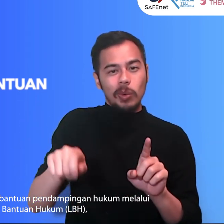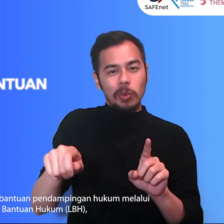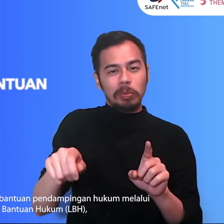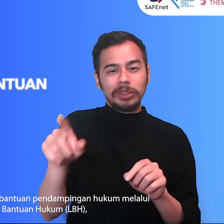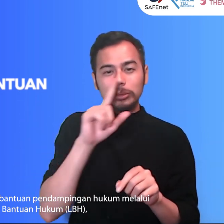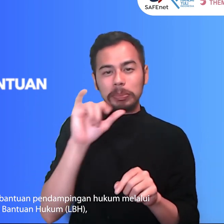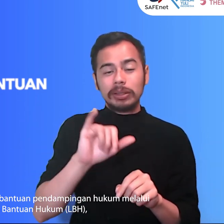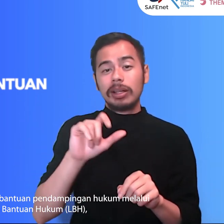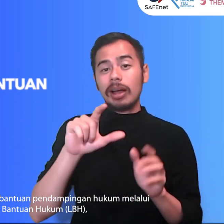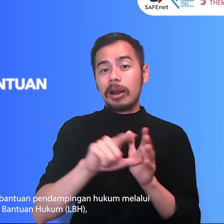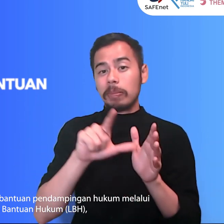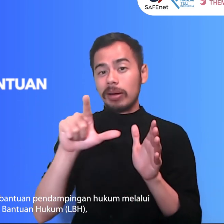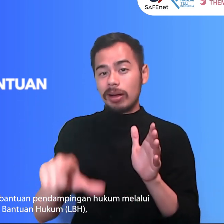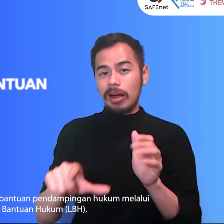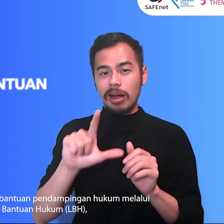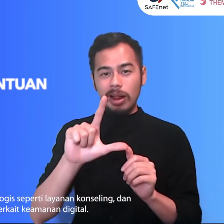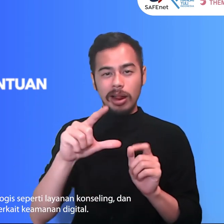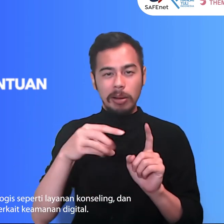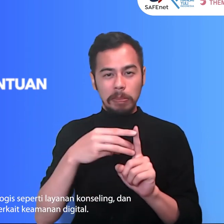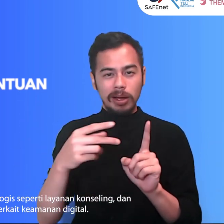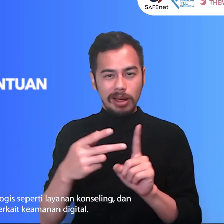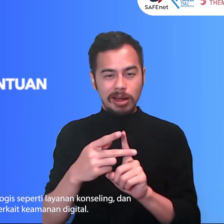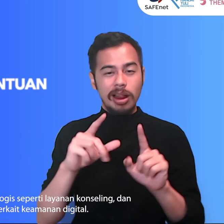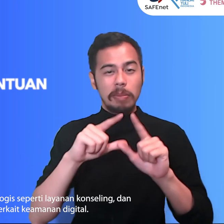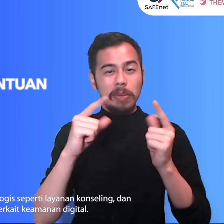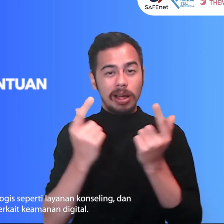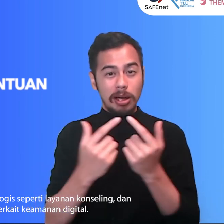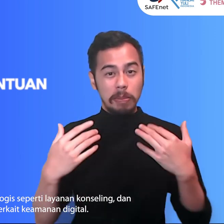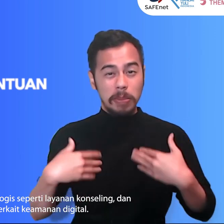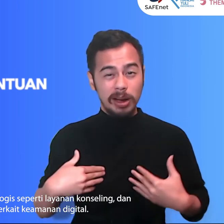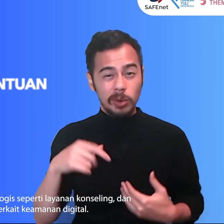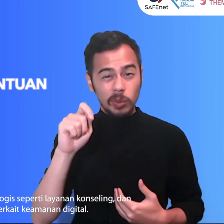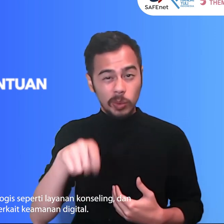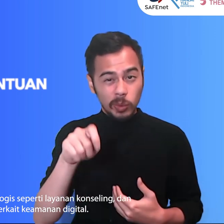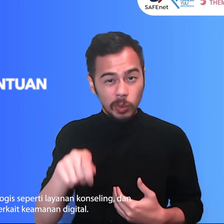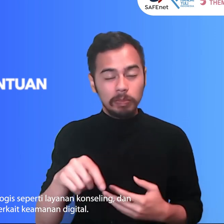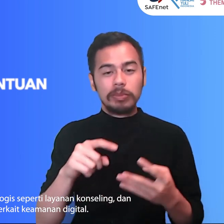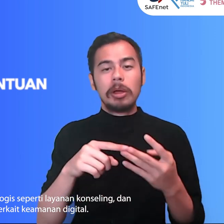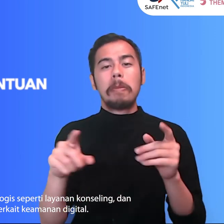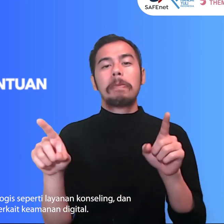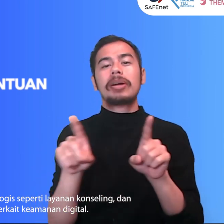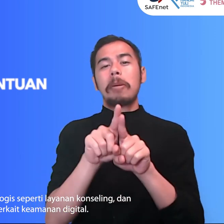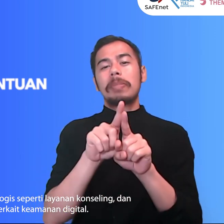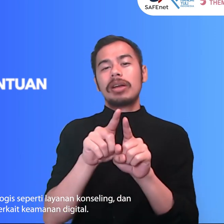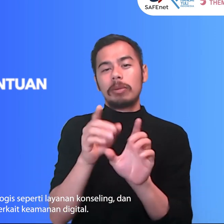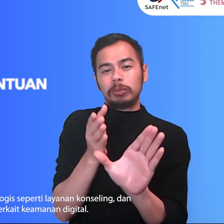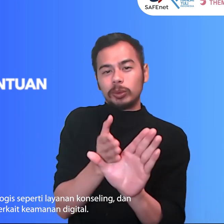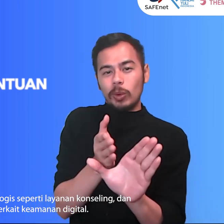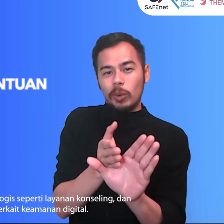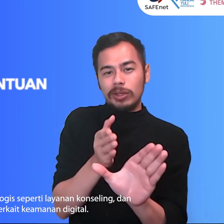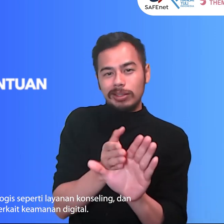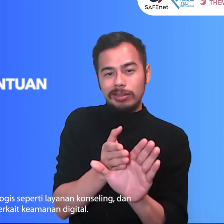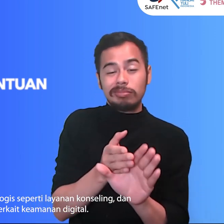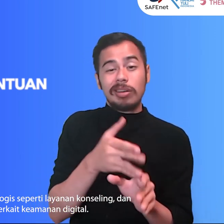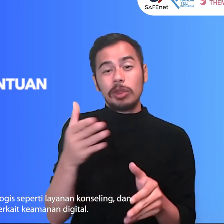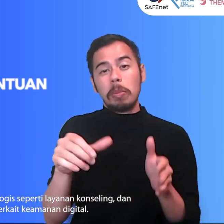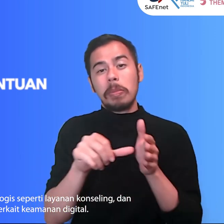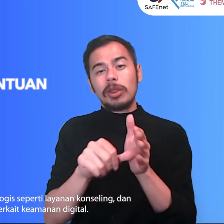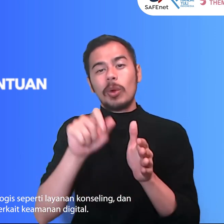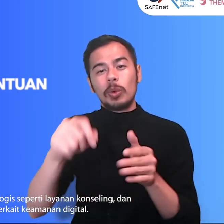tinggal seperti bantuan pendampingan hukum melalui lembaga bantuan hukum atau LBH pendampingan psikologis